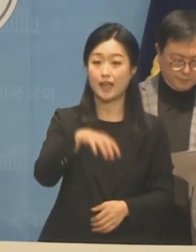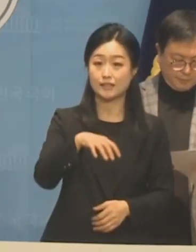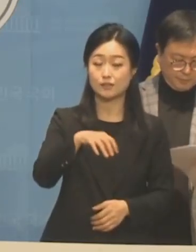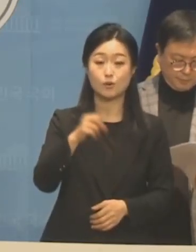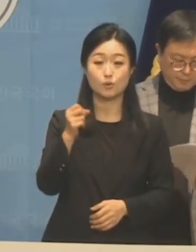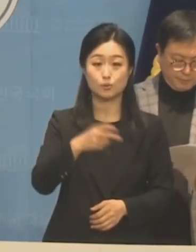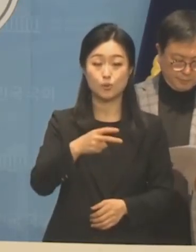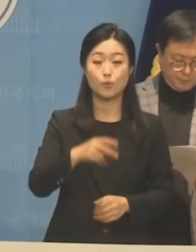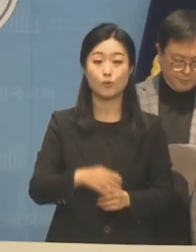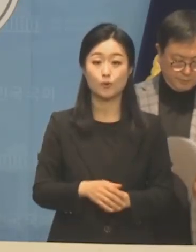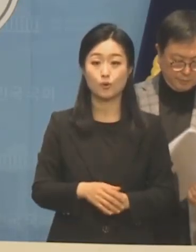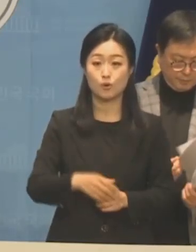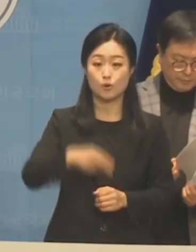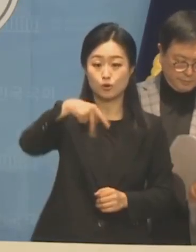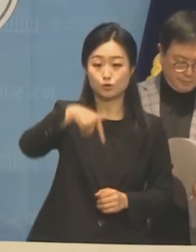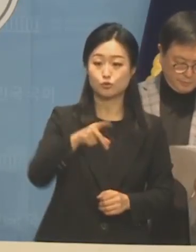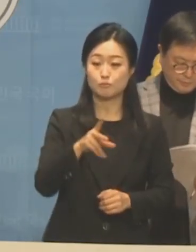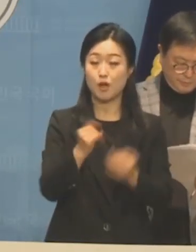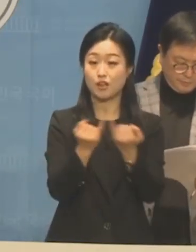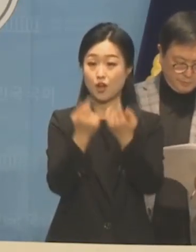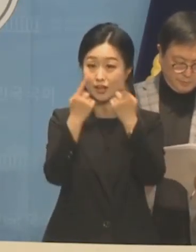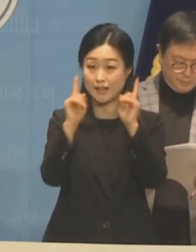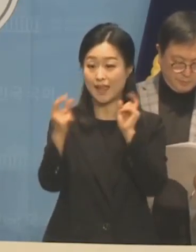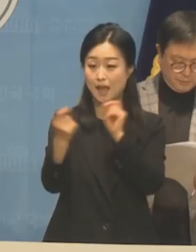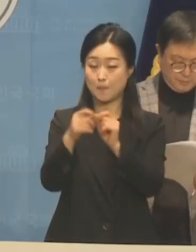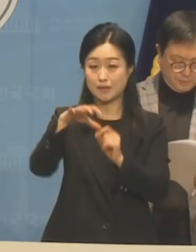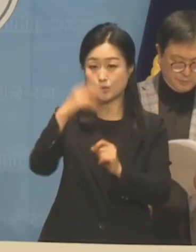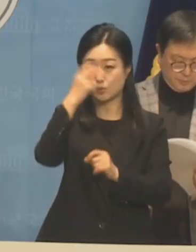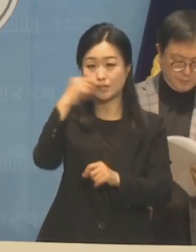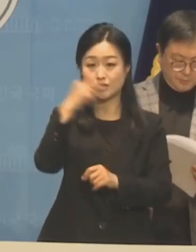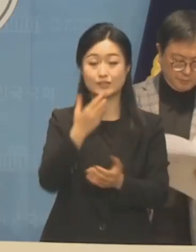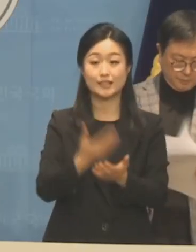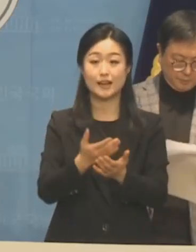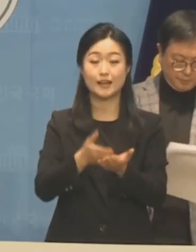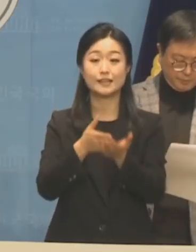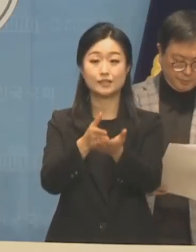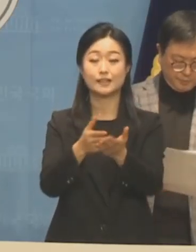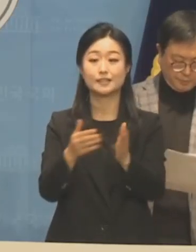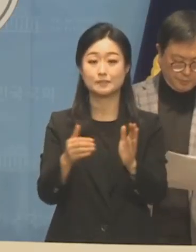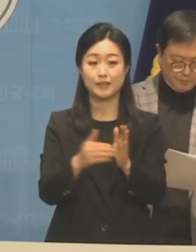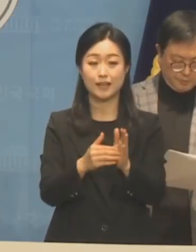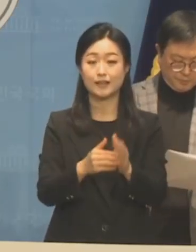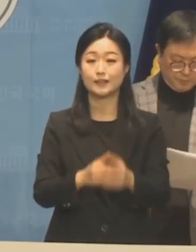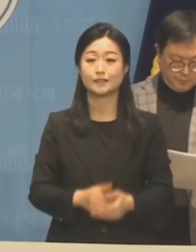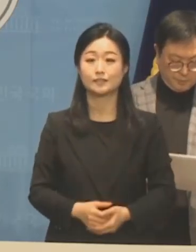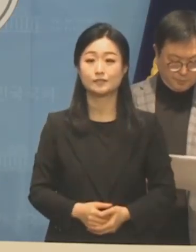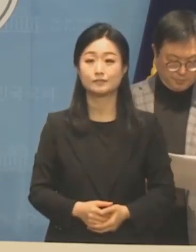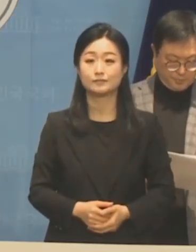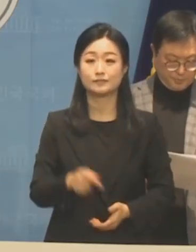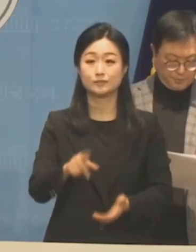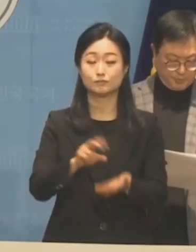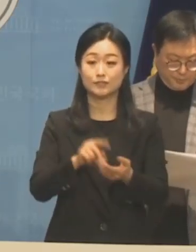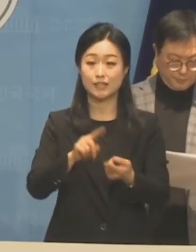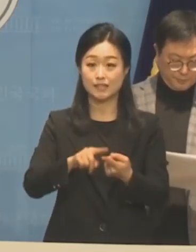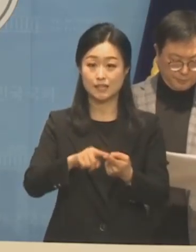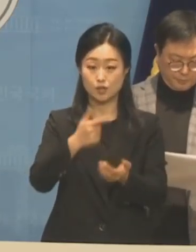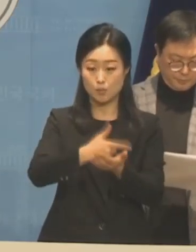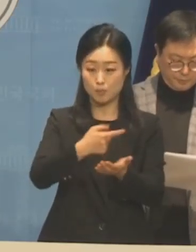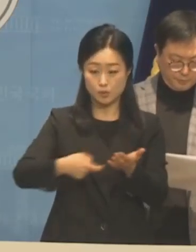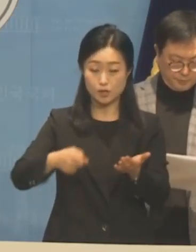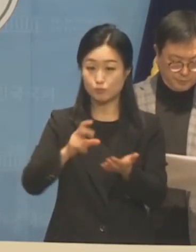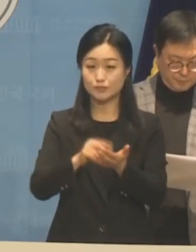숙대 앞에서 철저한 검증을 계속적으로 촉구해 왔습니다. 이 문제는 표절 문제에